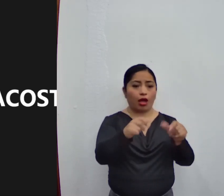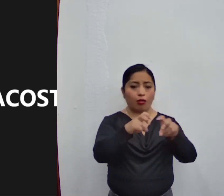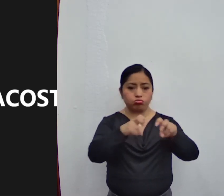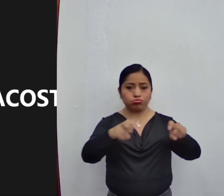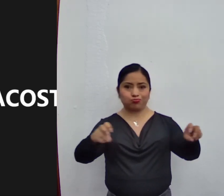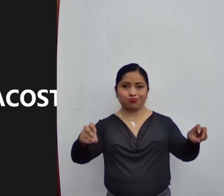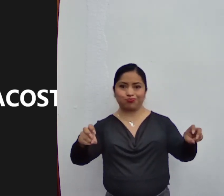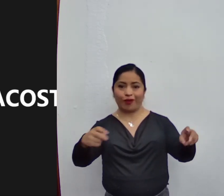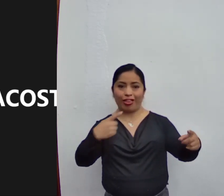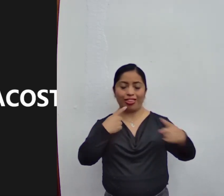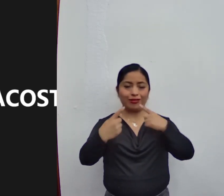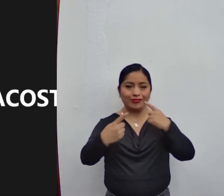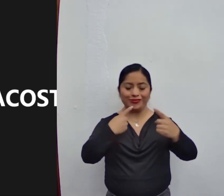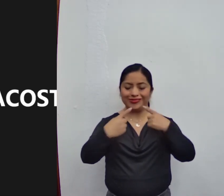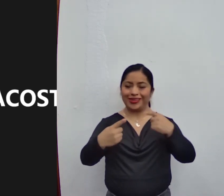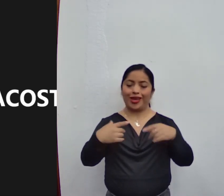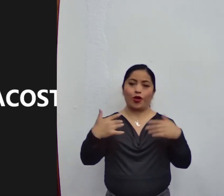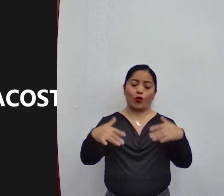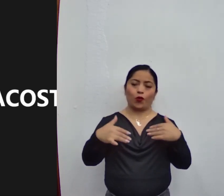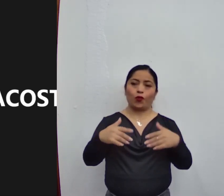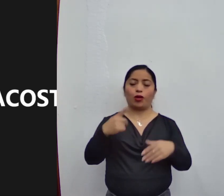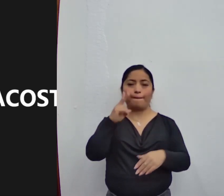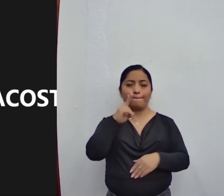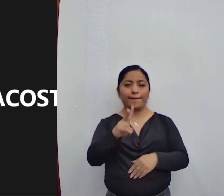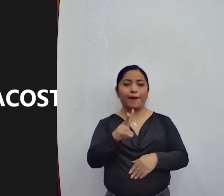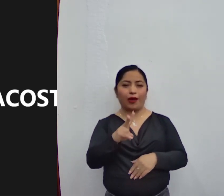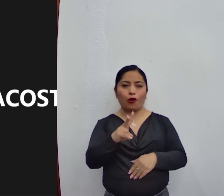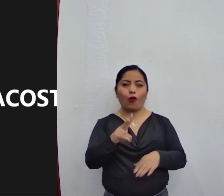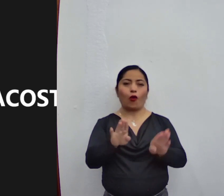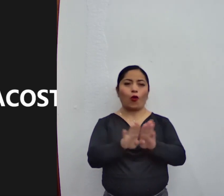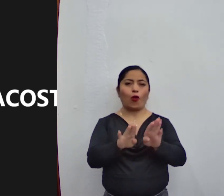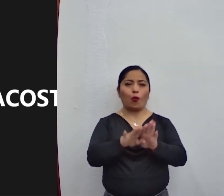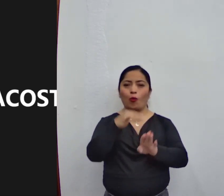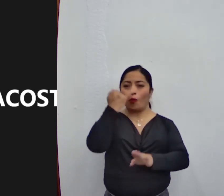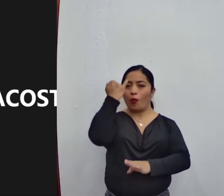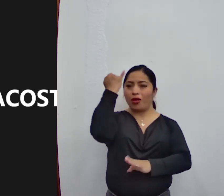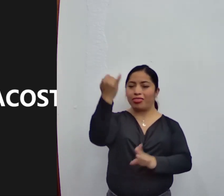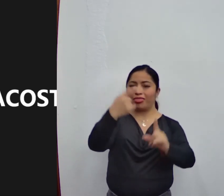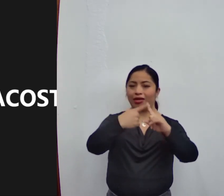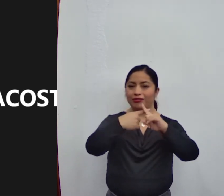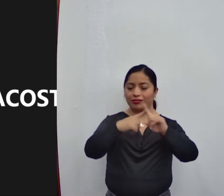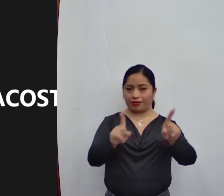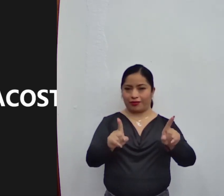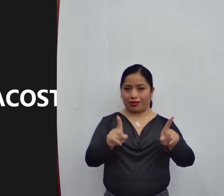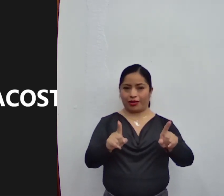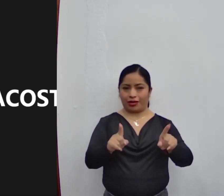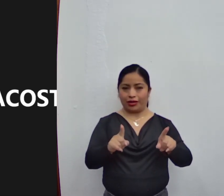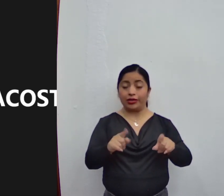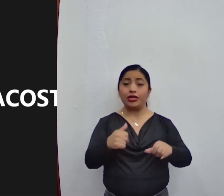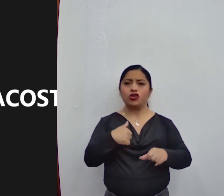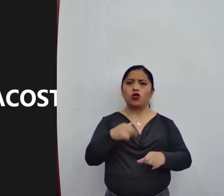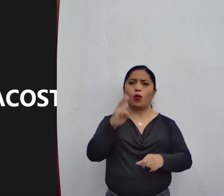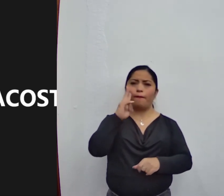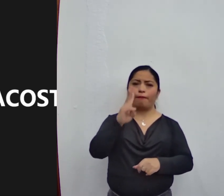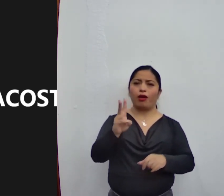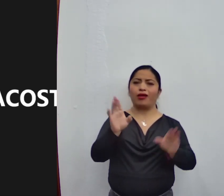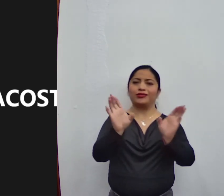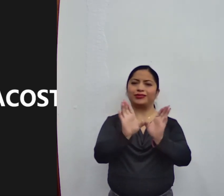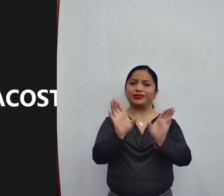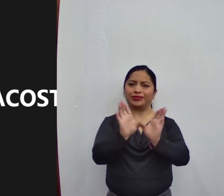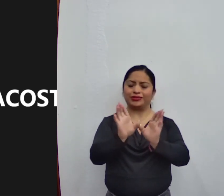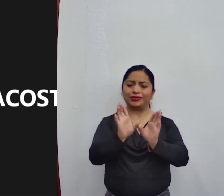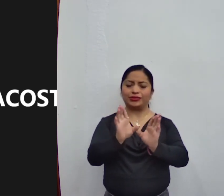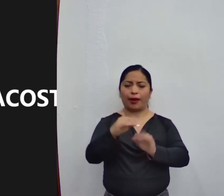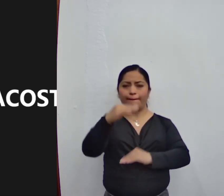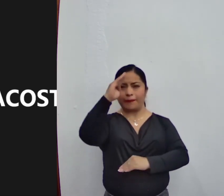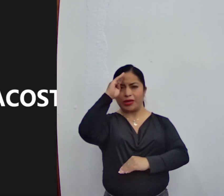Con respecto a los certificados de discapacidad, creo que podrían ser una muy buena